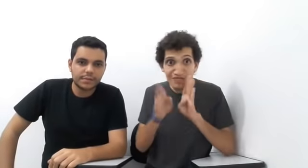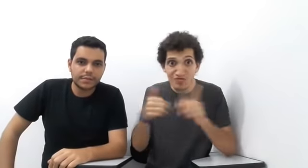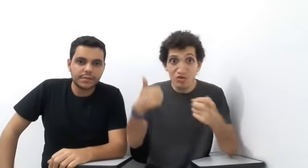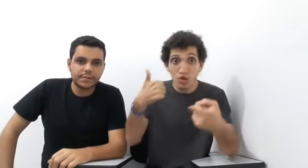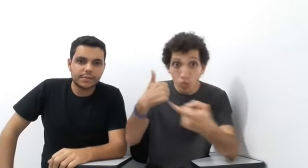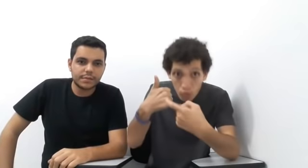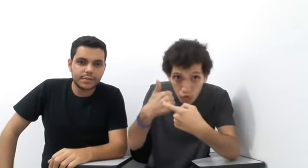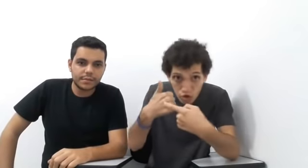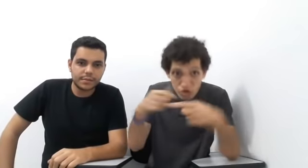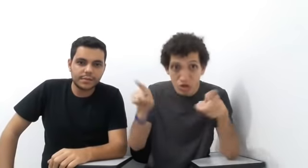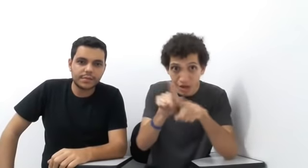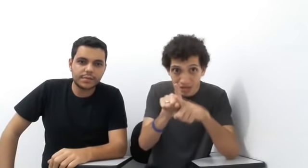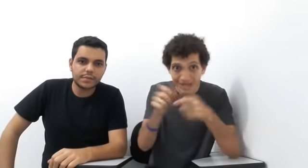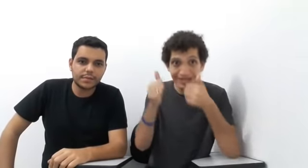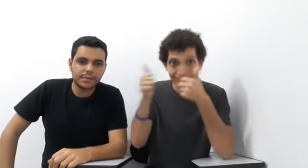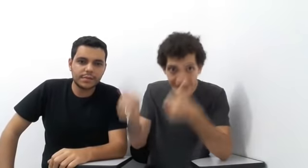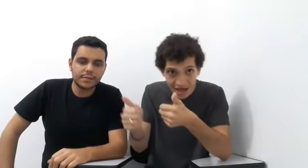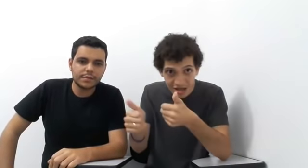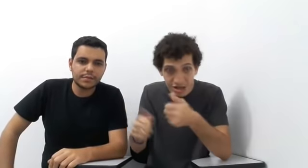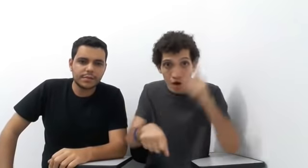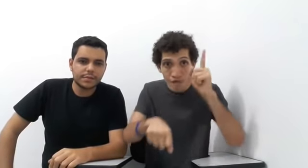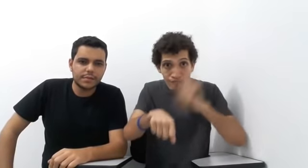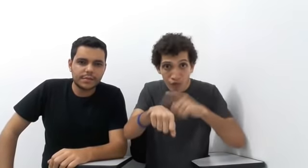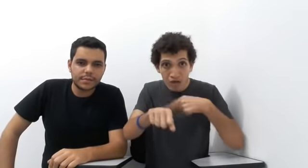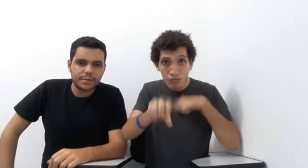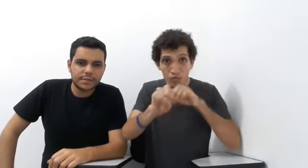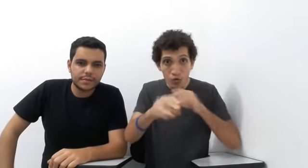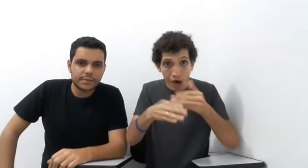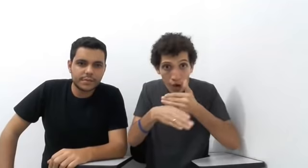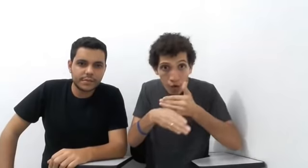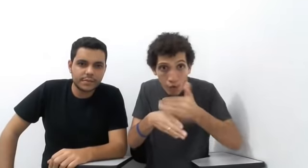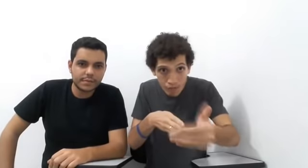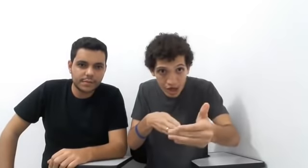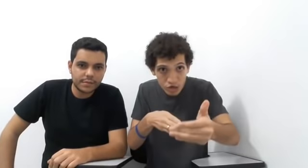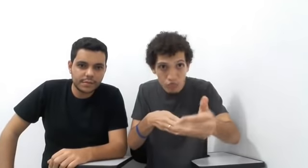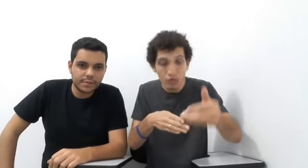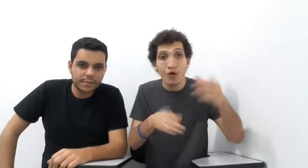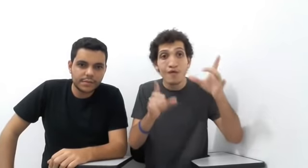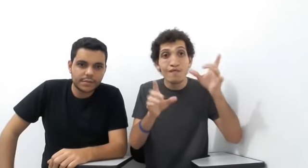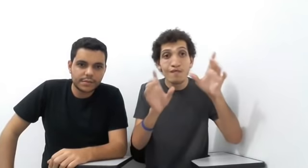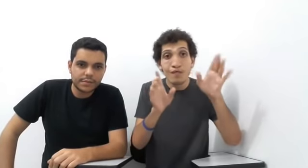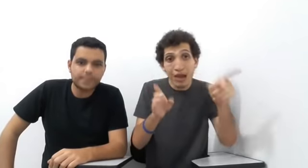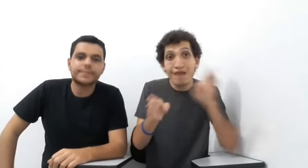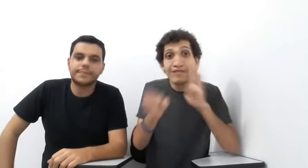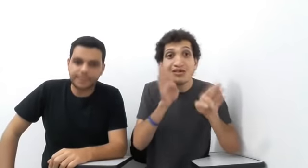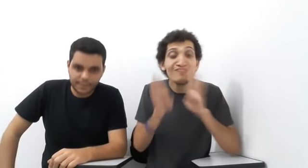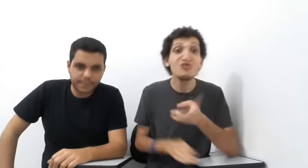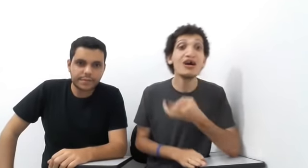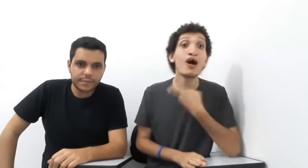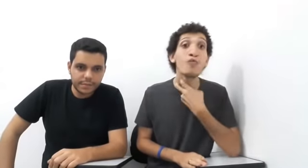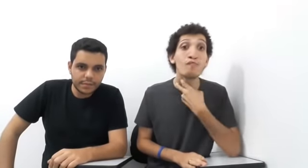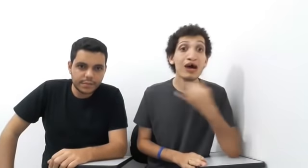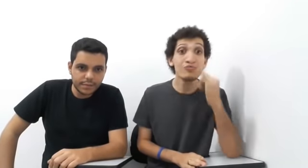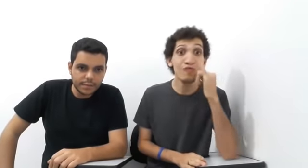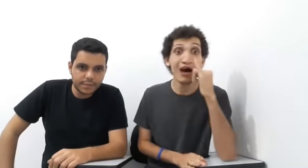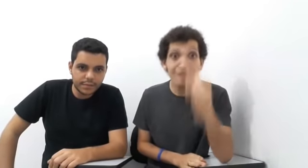Facebook, também segue, no momento que eu aula começo, lá o Facebook automático